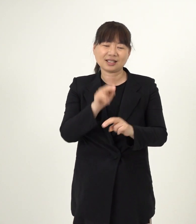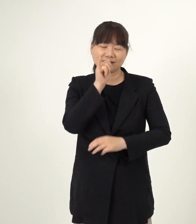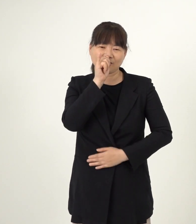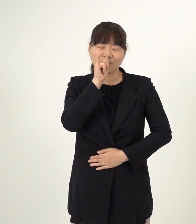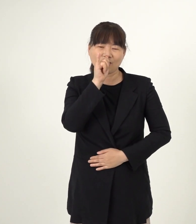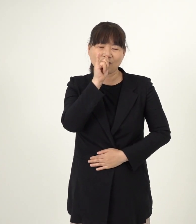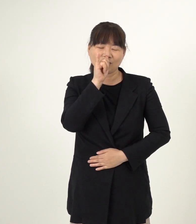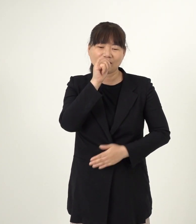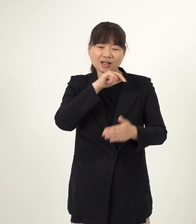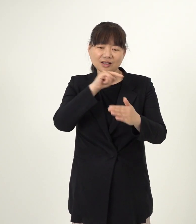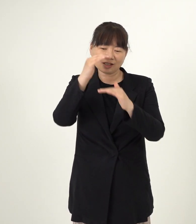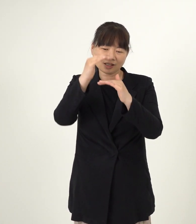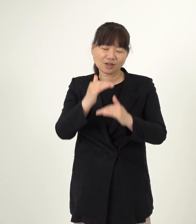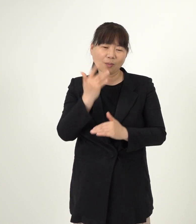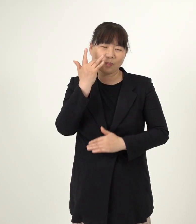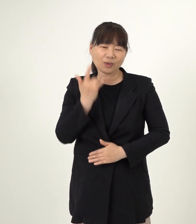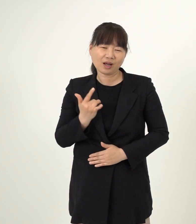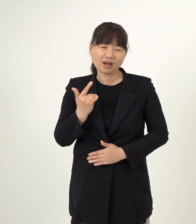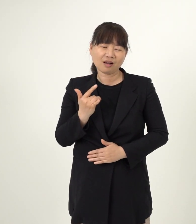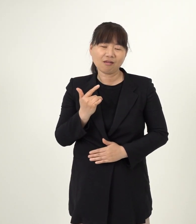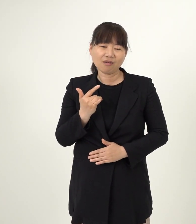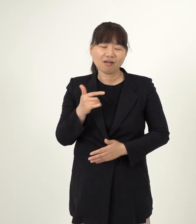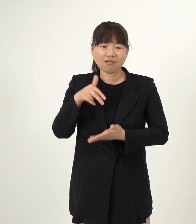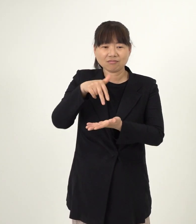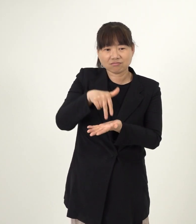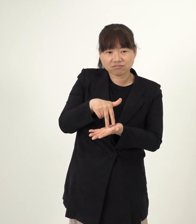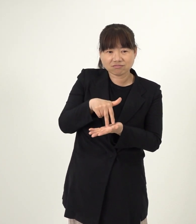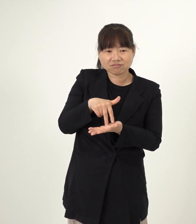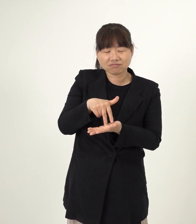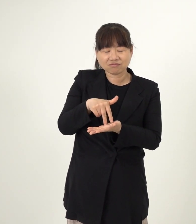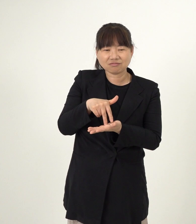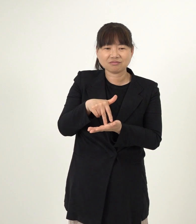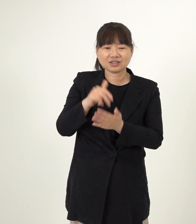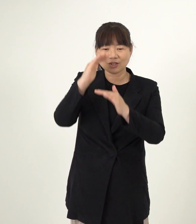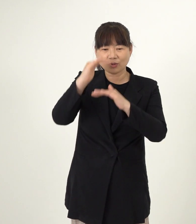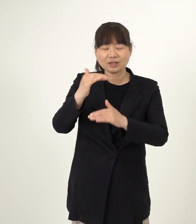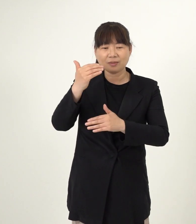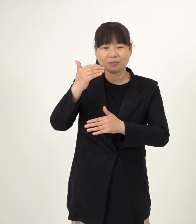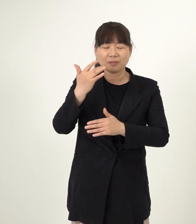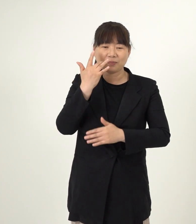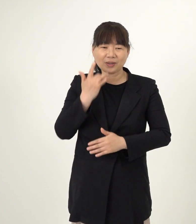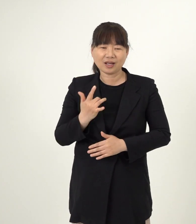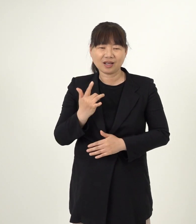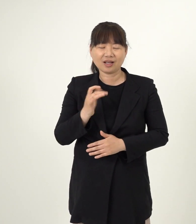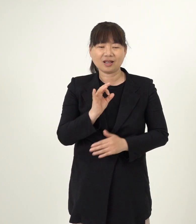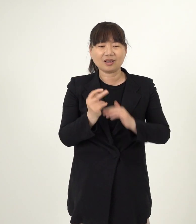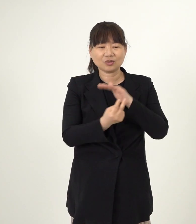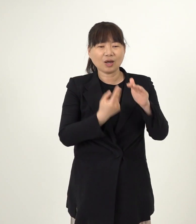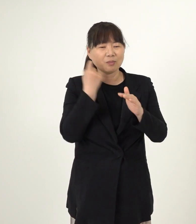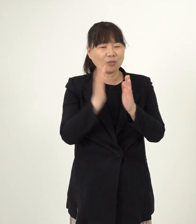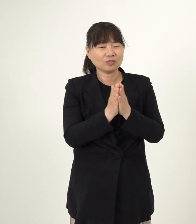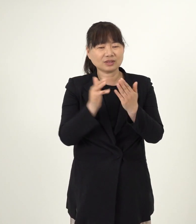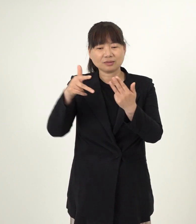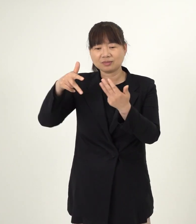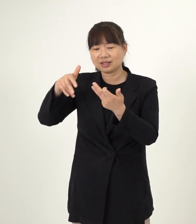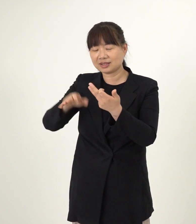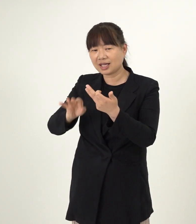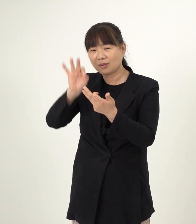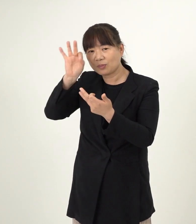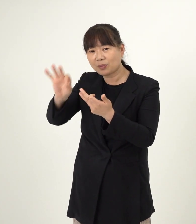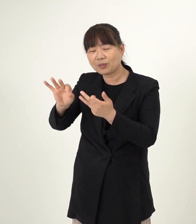과정이 빠졌나요? 서 있는 과정이 빠졌어요. 그래서 요한복음 18장을 보니까 이렇게 돼 있어요.